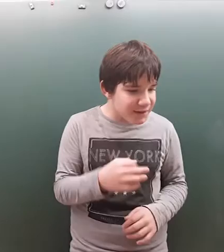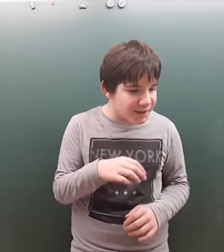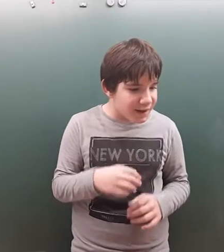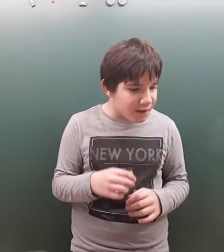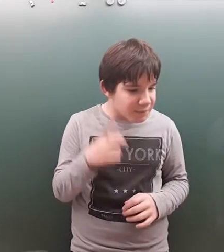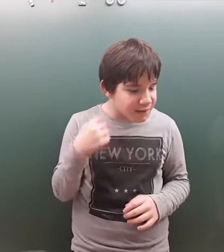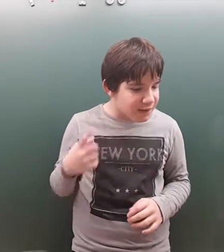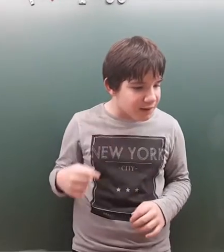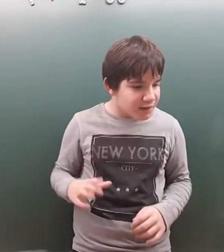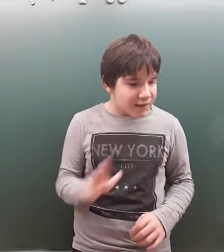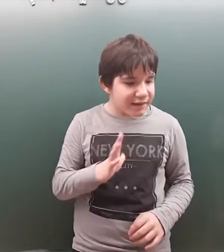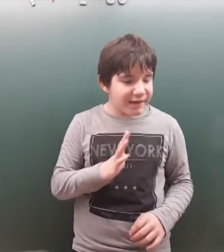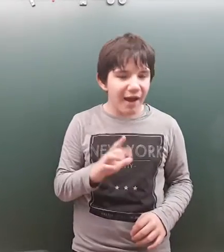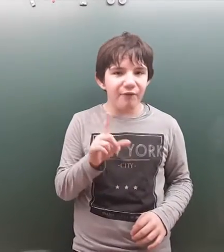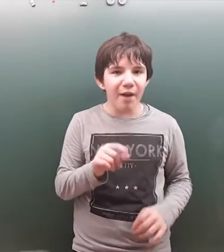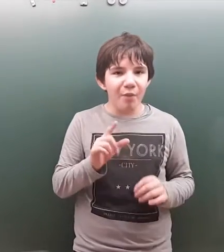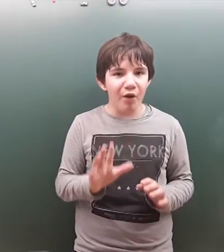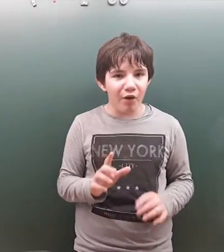Minelas, il y a vingt morts.